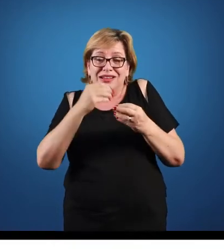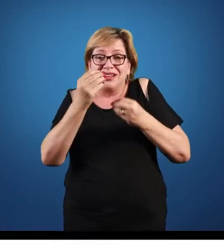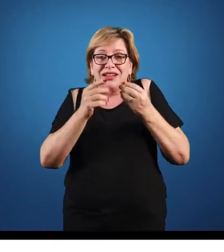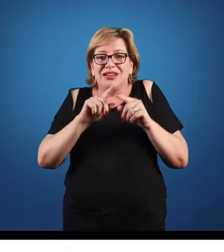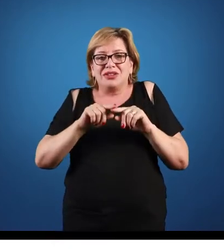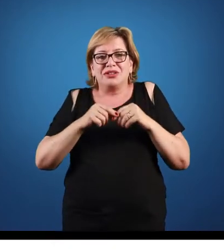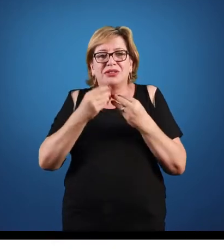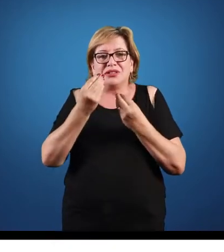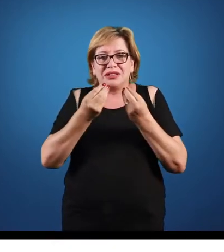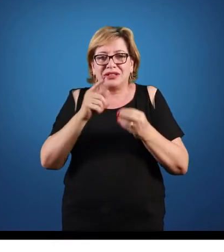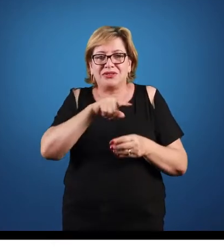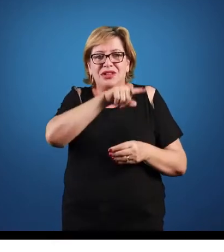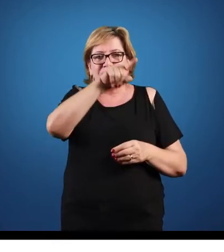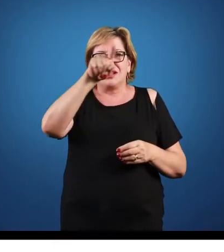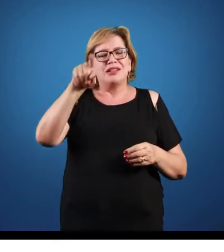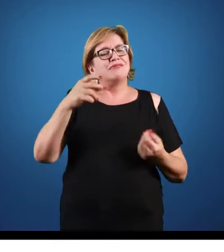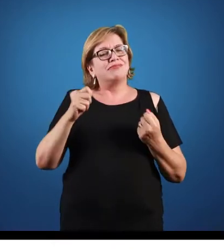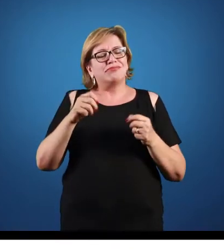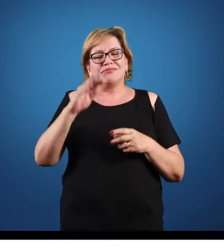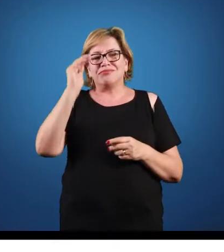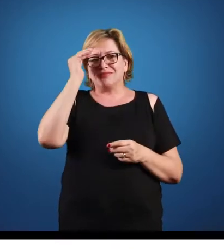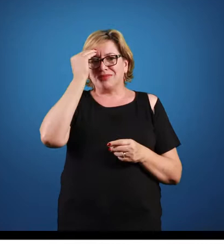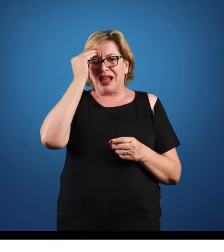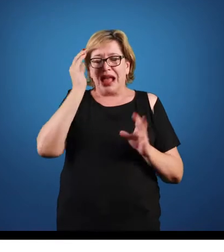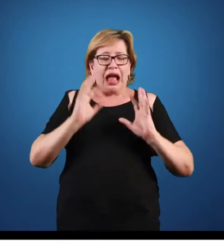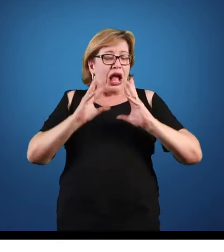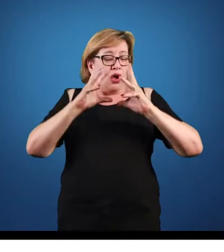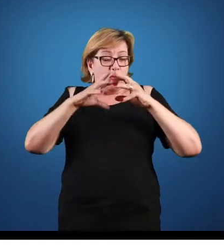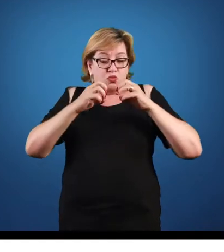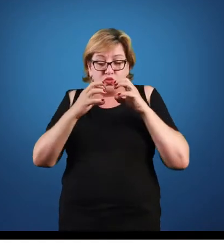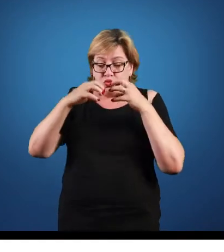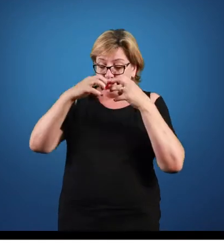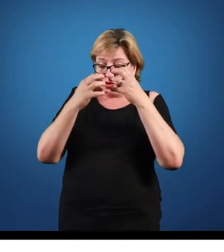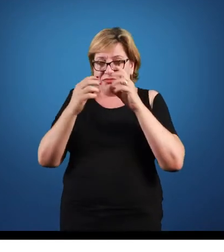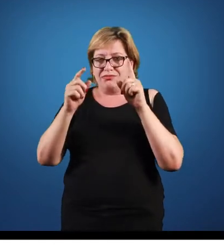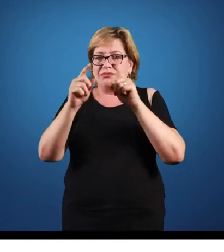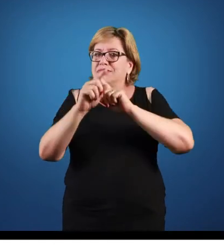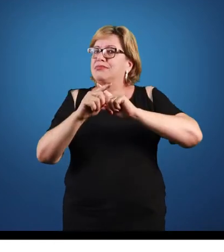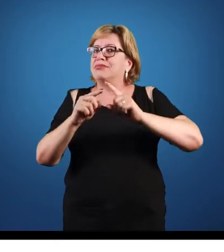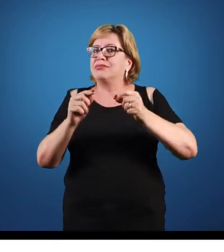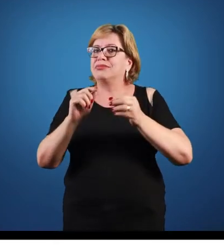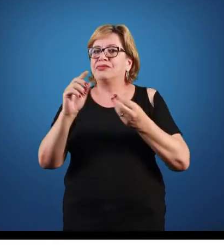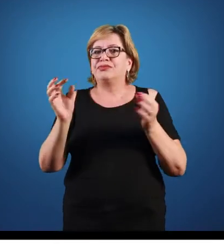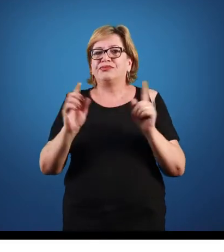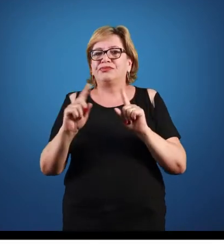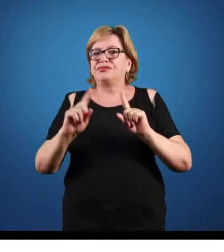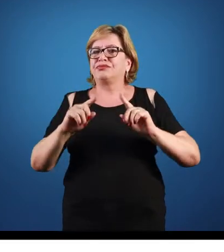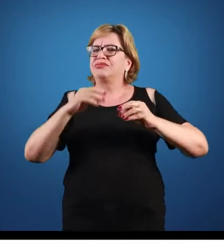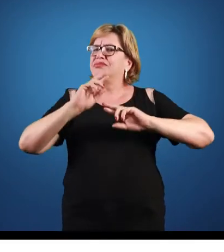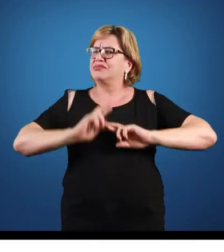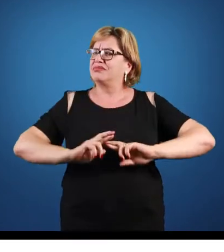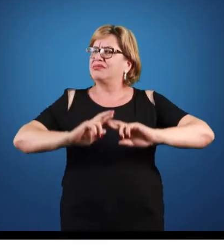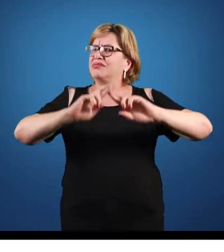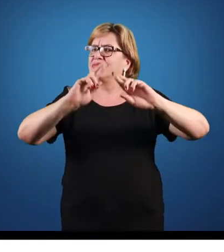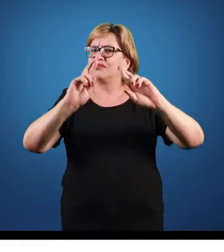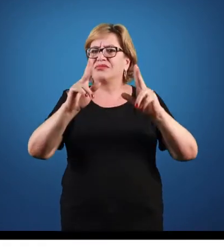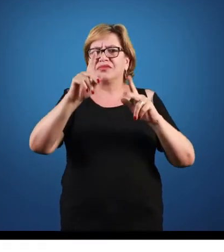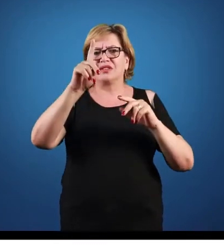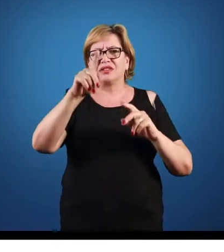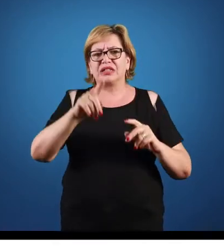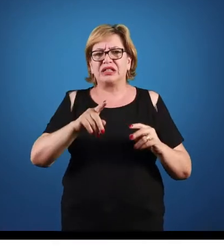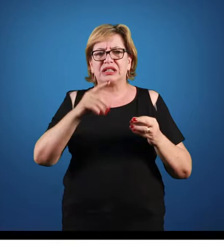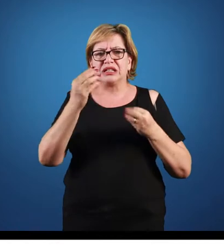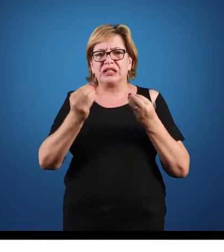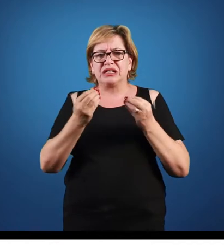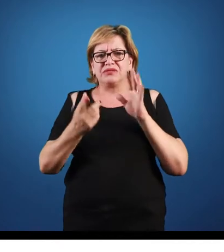é é bom salientar bem isso porque as pessoas acham que aquele monte de massa não é um monte de massinha de modelar e não é se você for fazer com massa e até